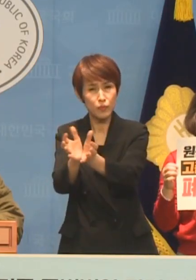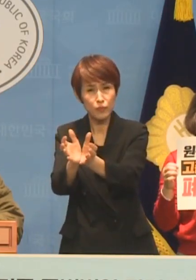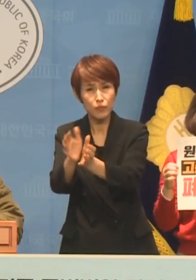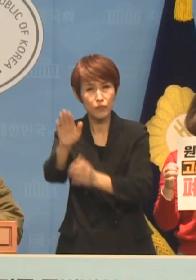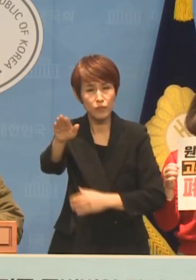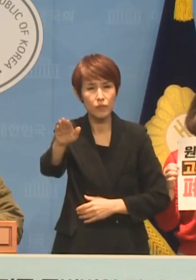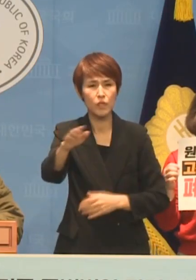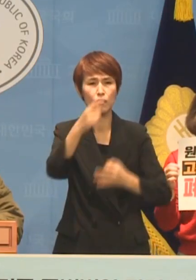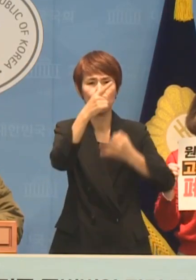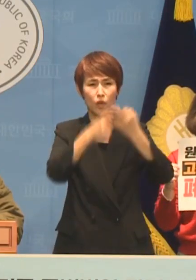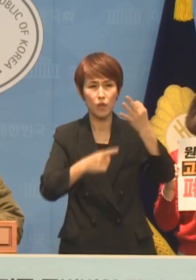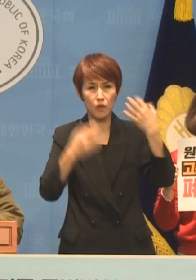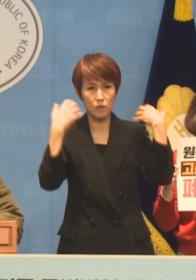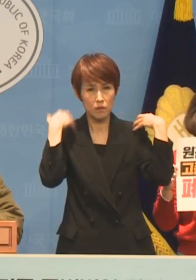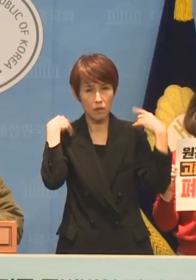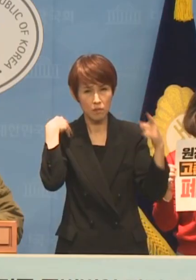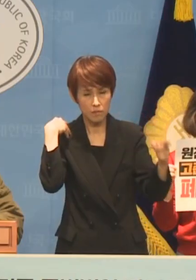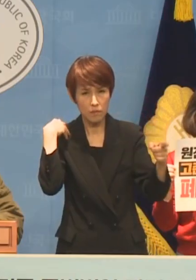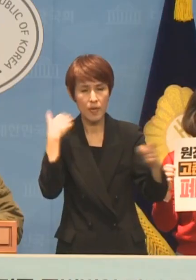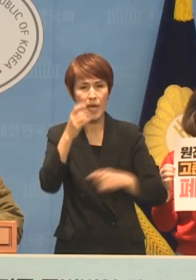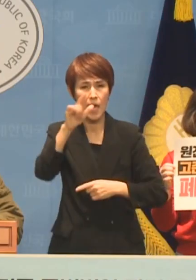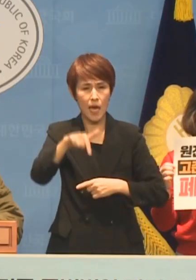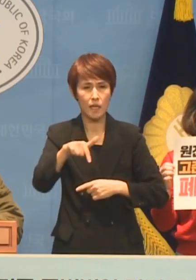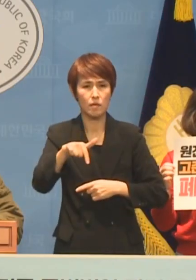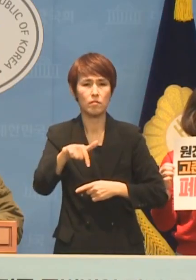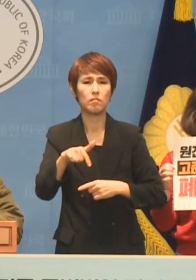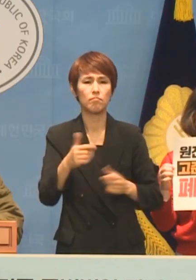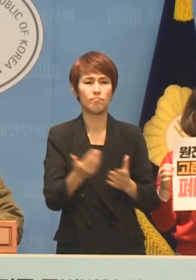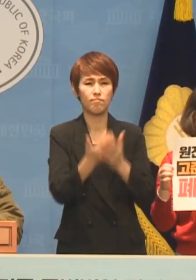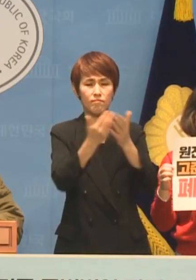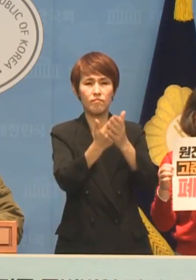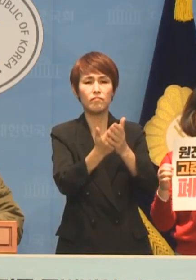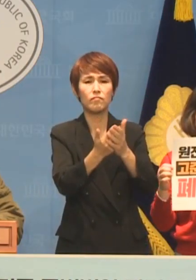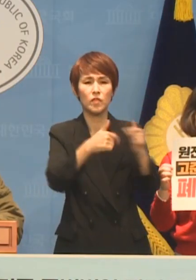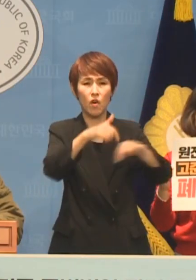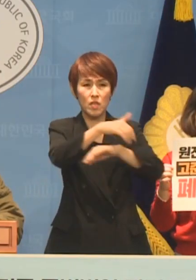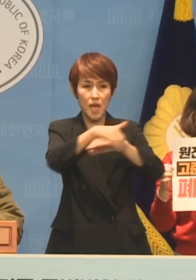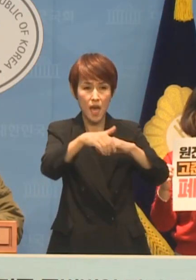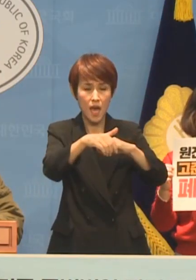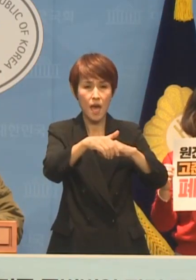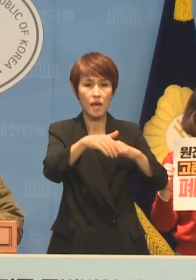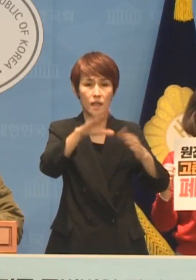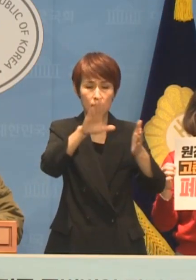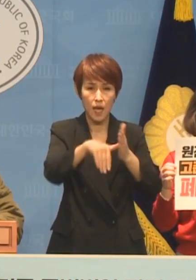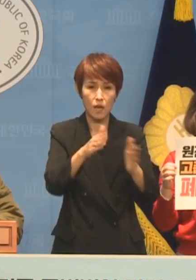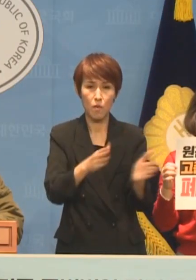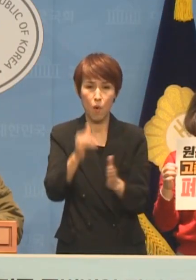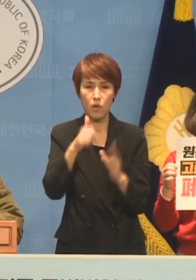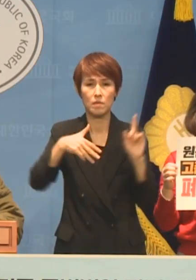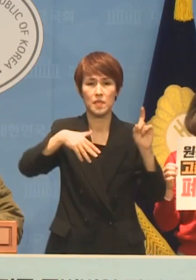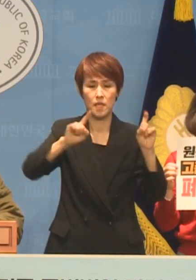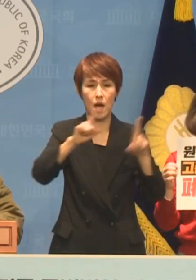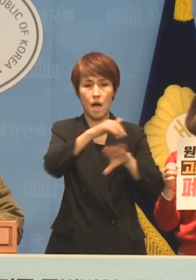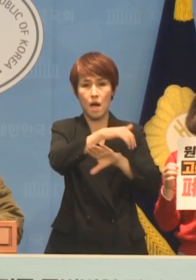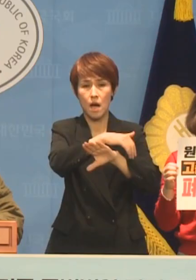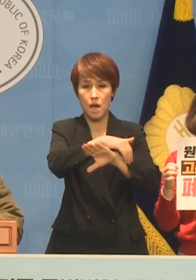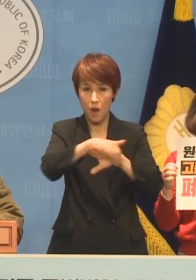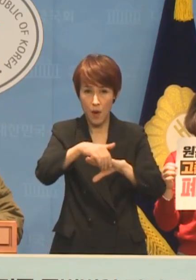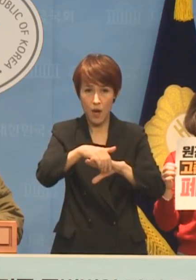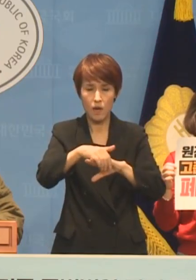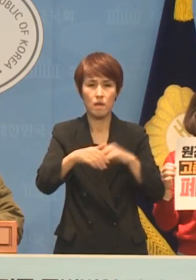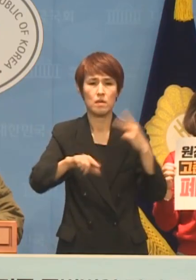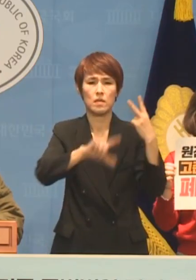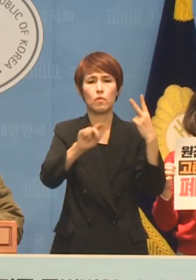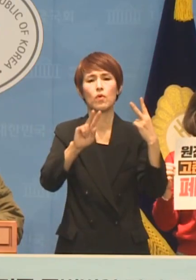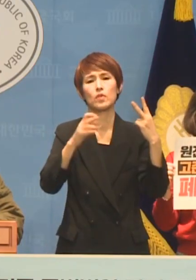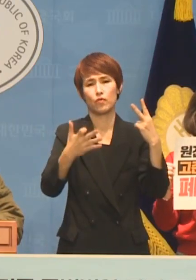산업통상자원부는 윤석열 정부의 핵진흥정책 기조 속에 마련한 제11차 전력수급 기본계획안을 2월